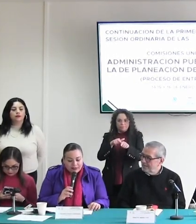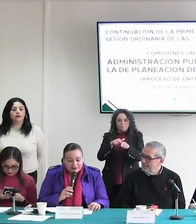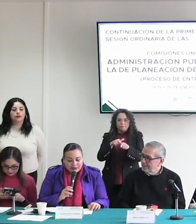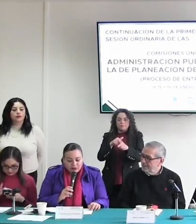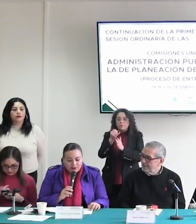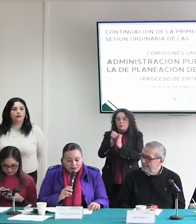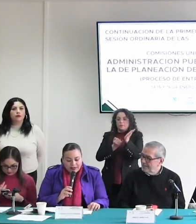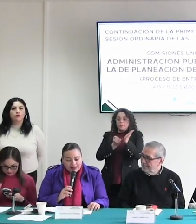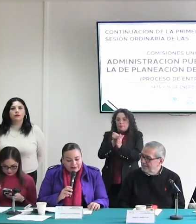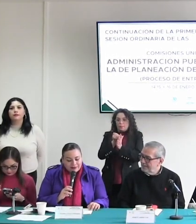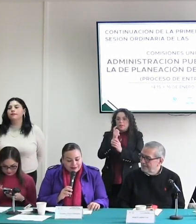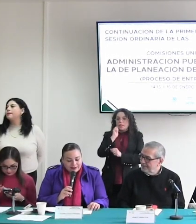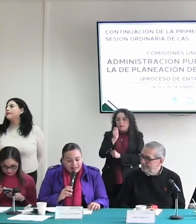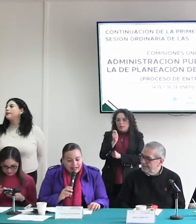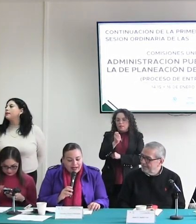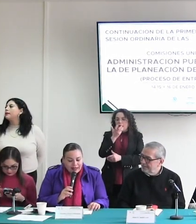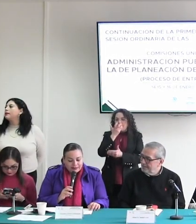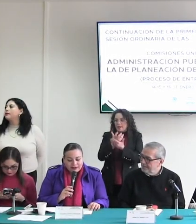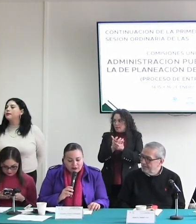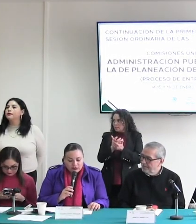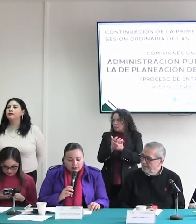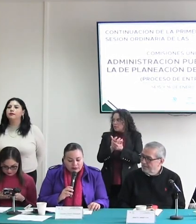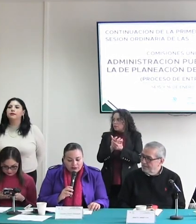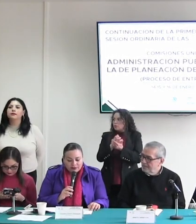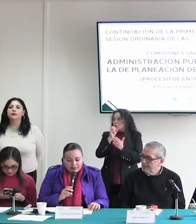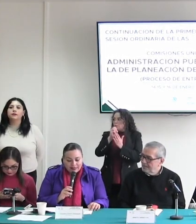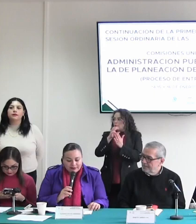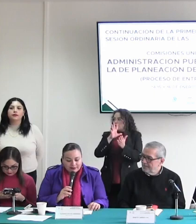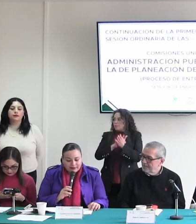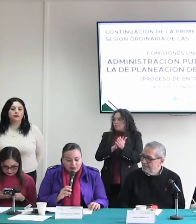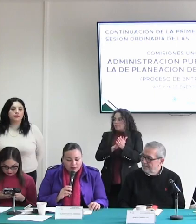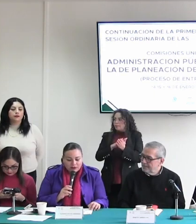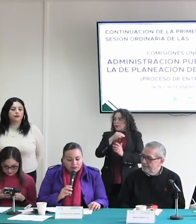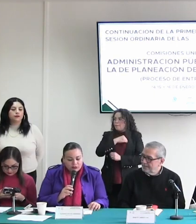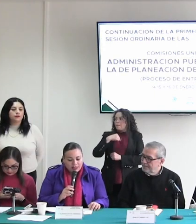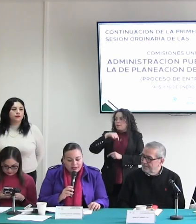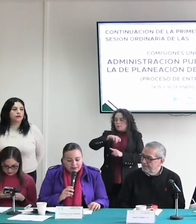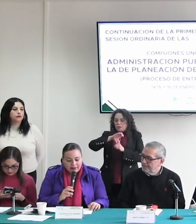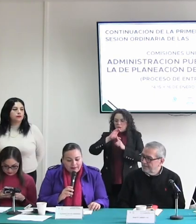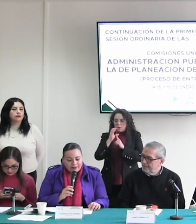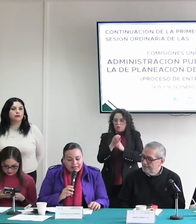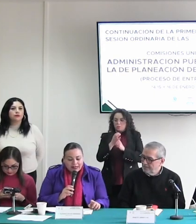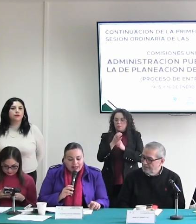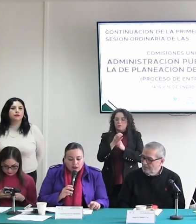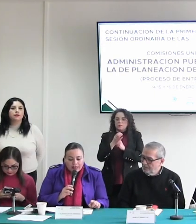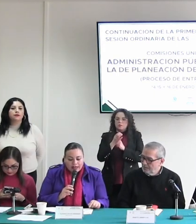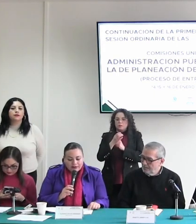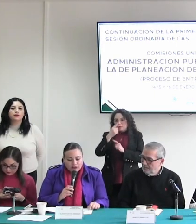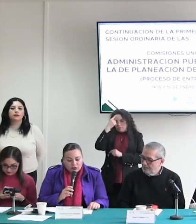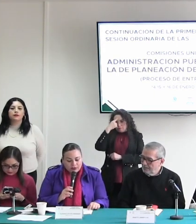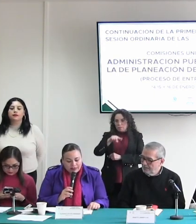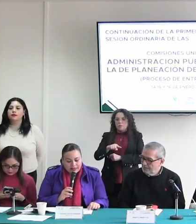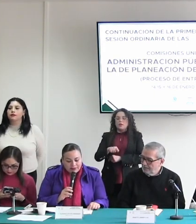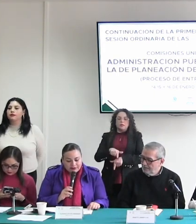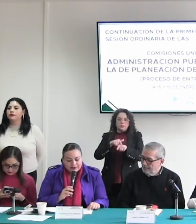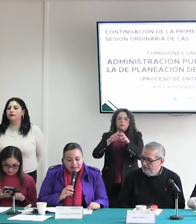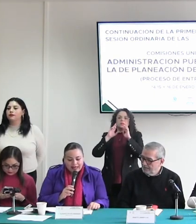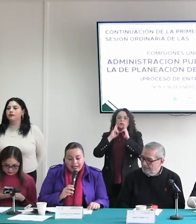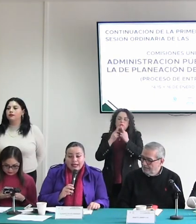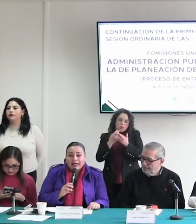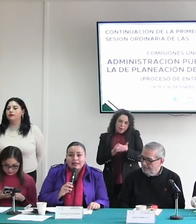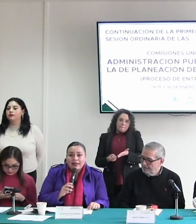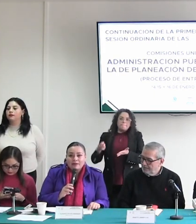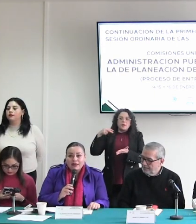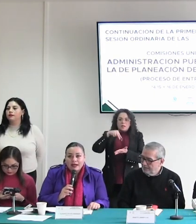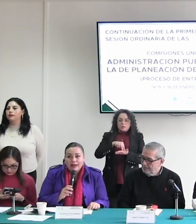declara un receso y se cita a las y los diputados integrantes de estas comisiones unidas para reanudar la sesión de manera